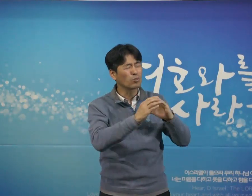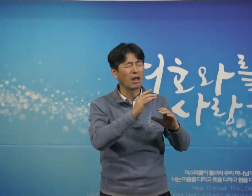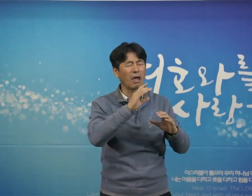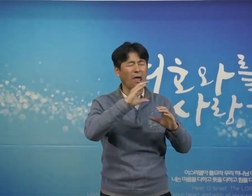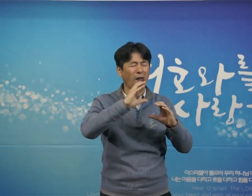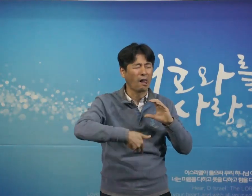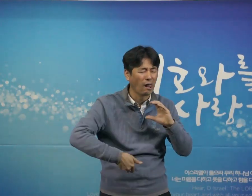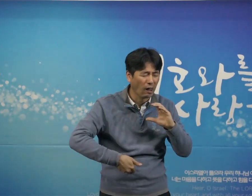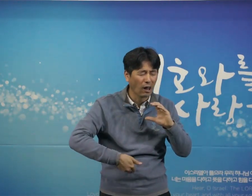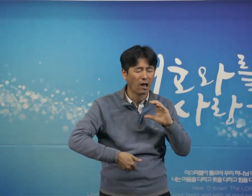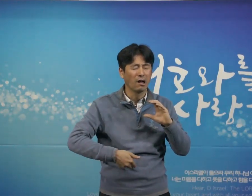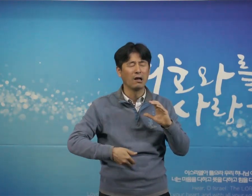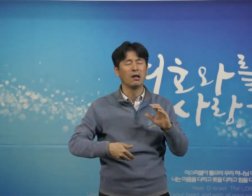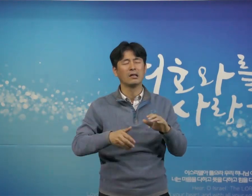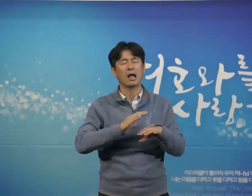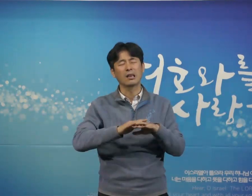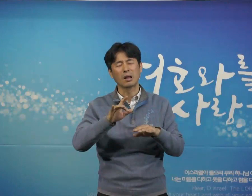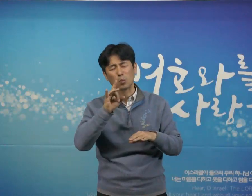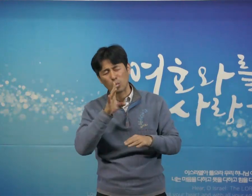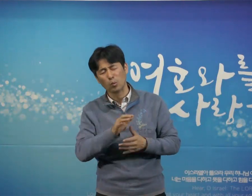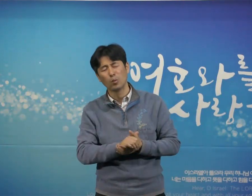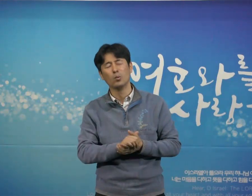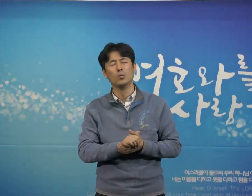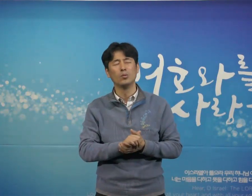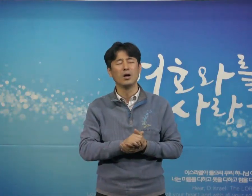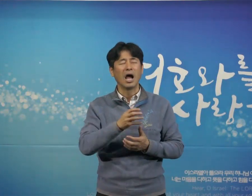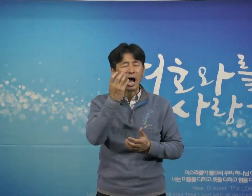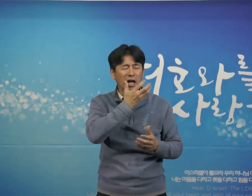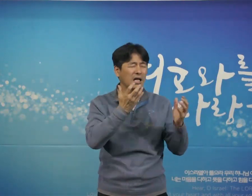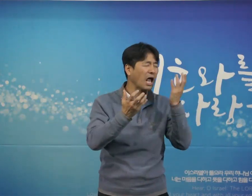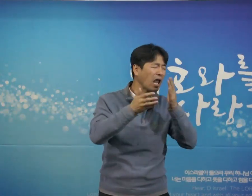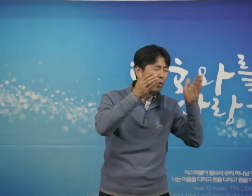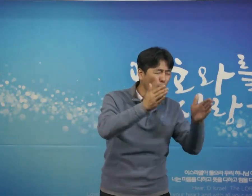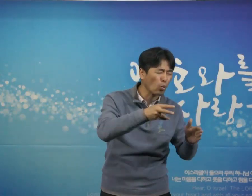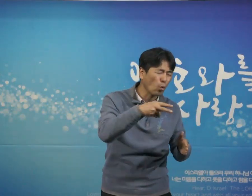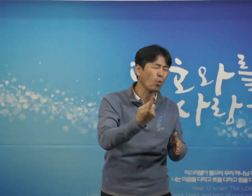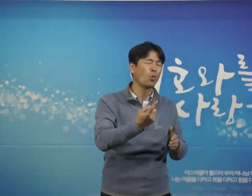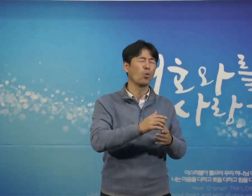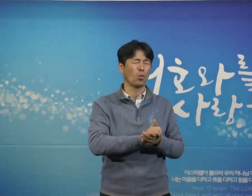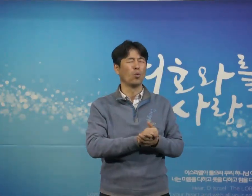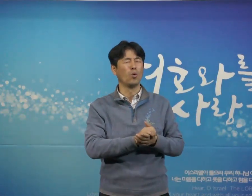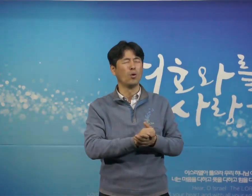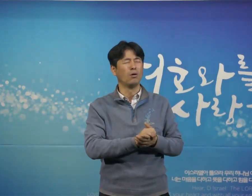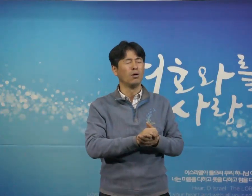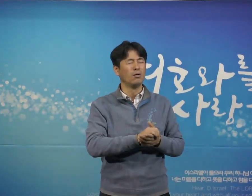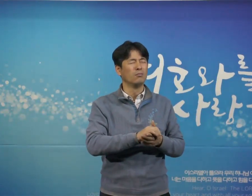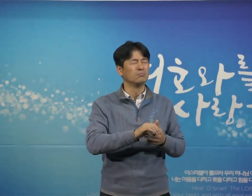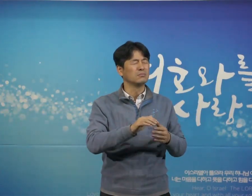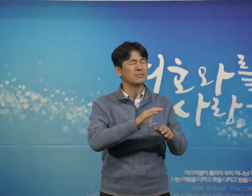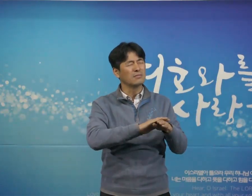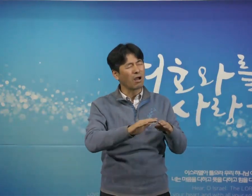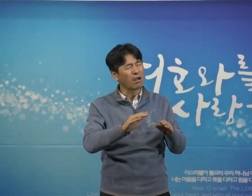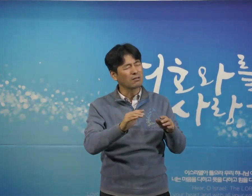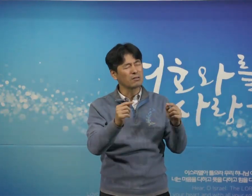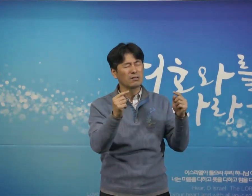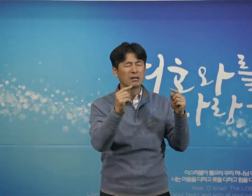농인으로서 청인과의 소통이 안 되고 또 청인과 청인 사이 서로